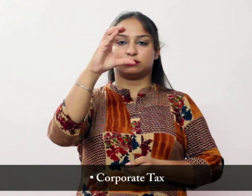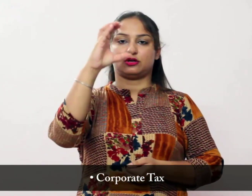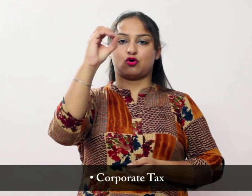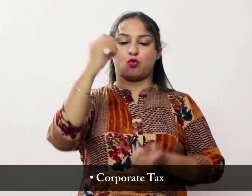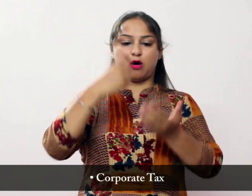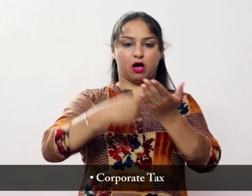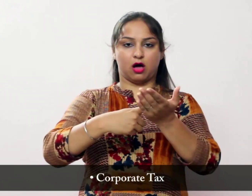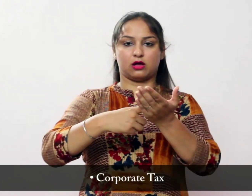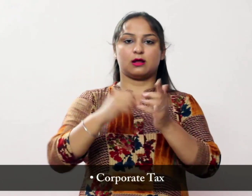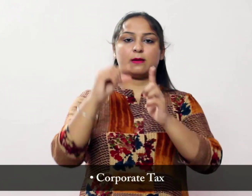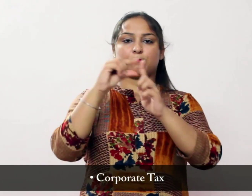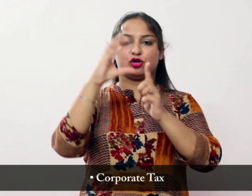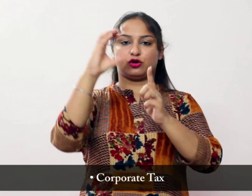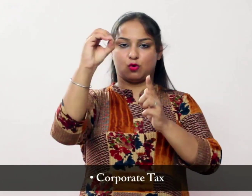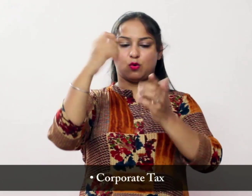कॉर्पोरेट कर।